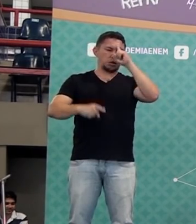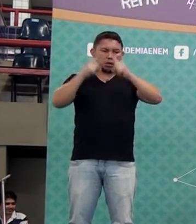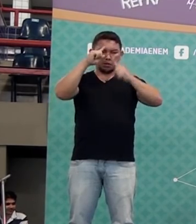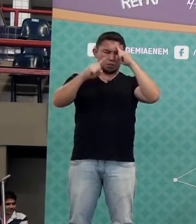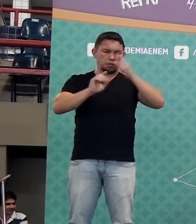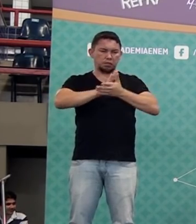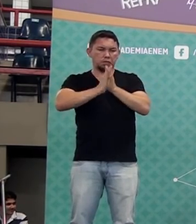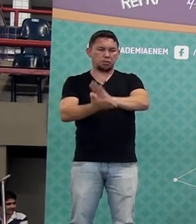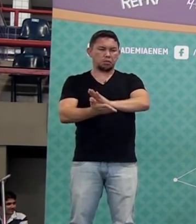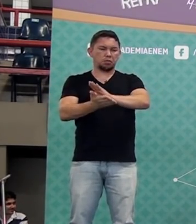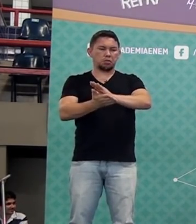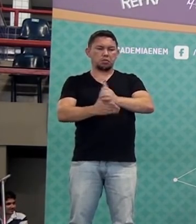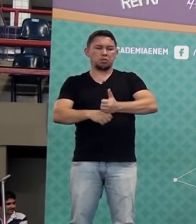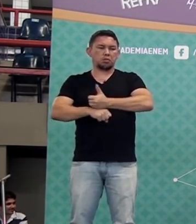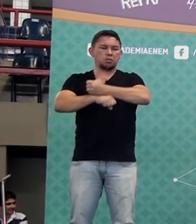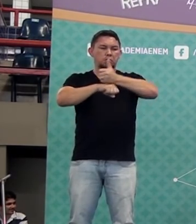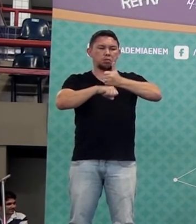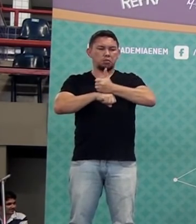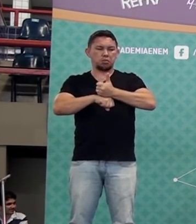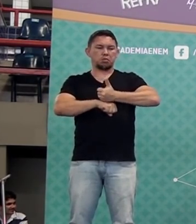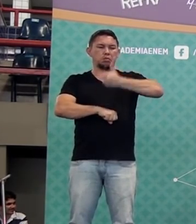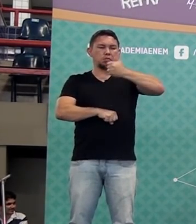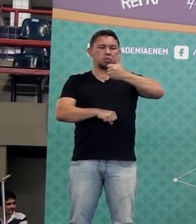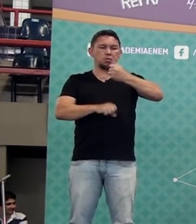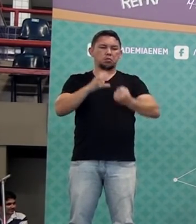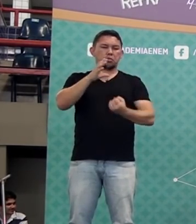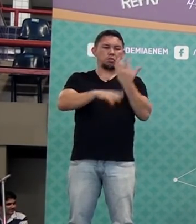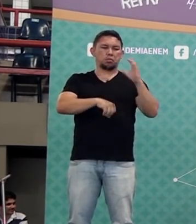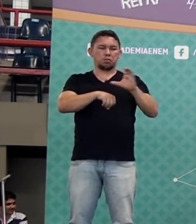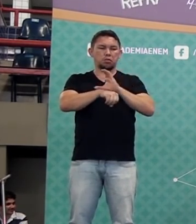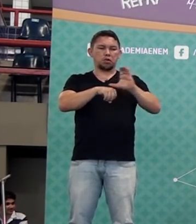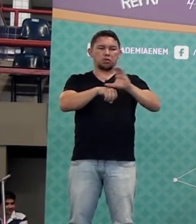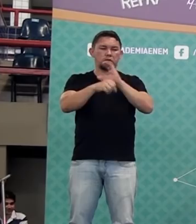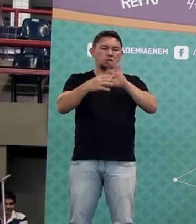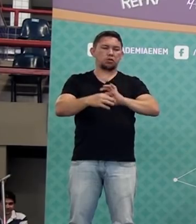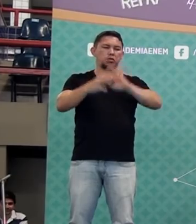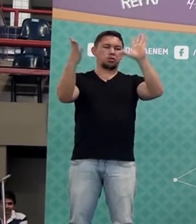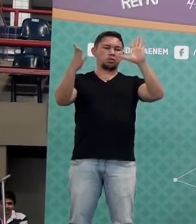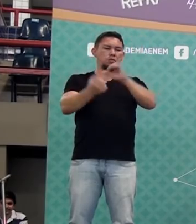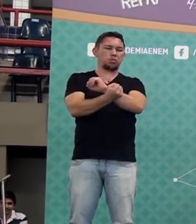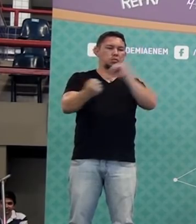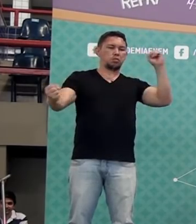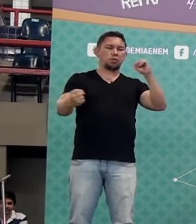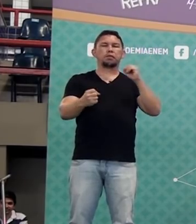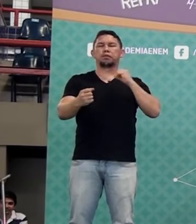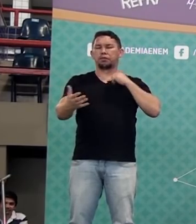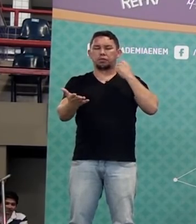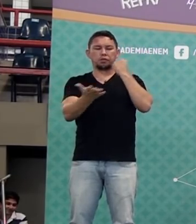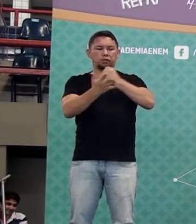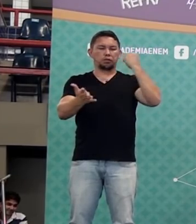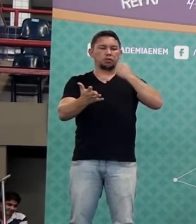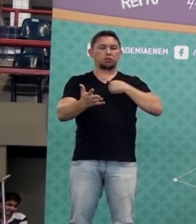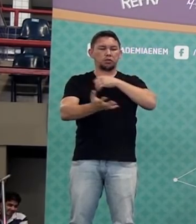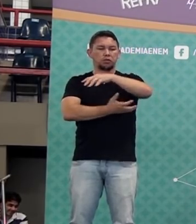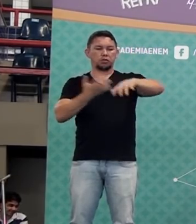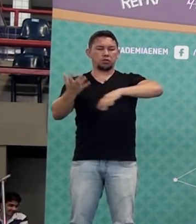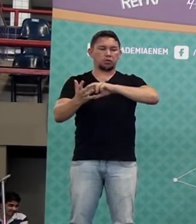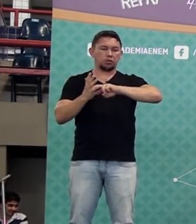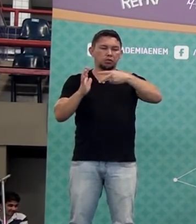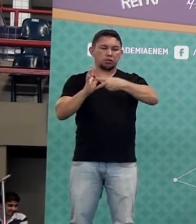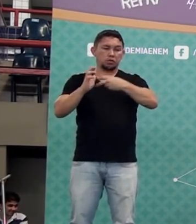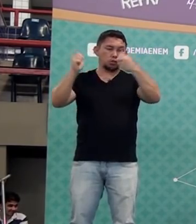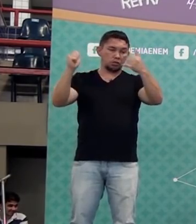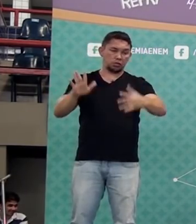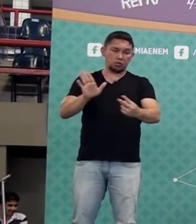opressão almeje, pelo menos, a constituição da liberdade. Somente assim poderemos nos referir à revolução. A Hannah Arendt